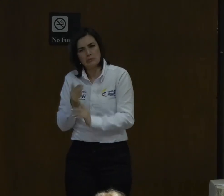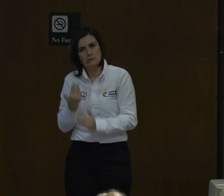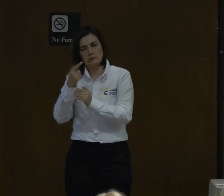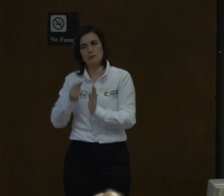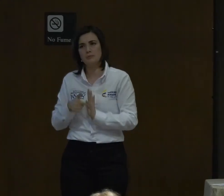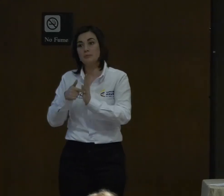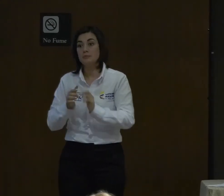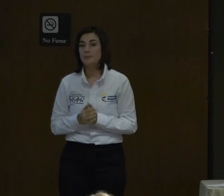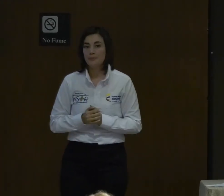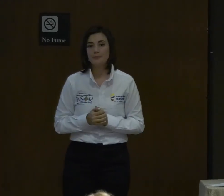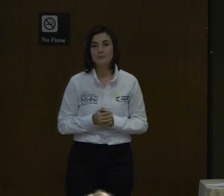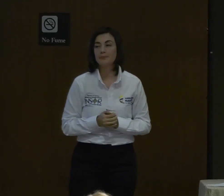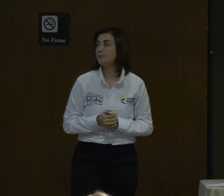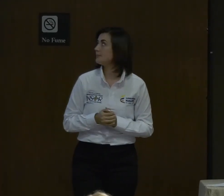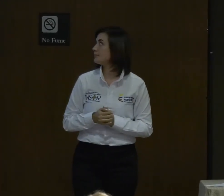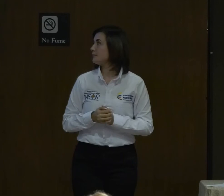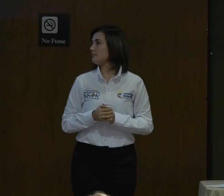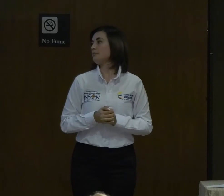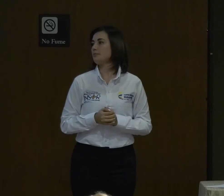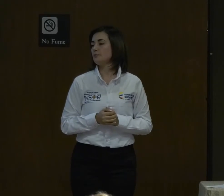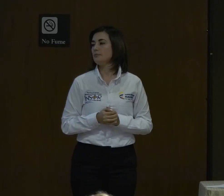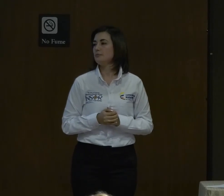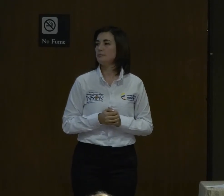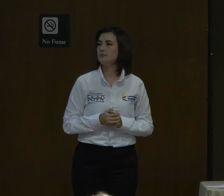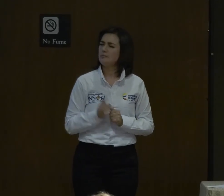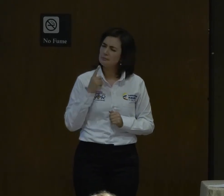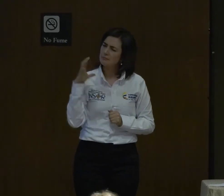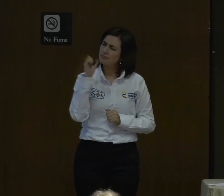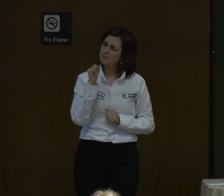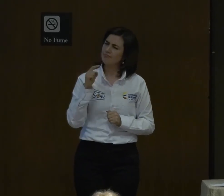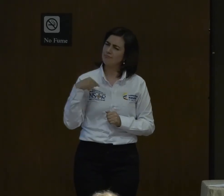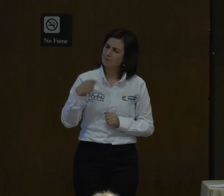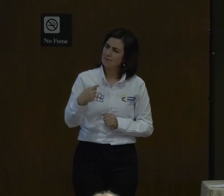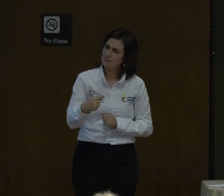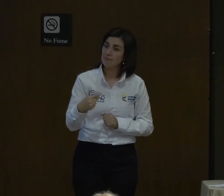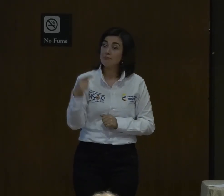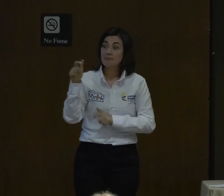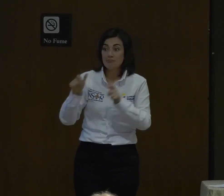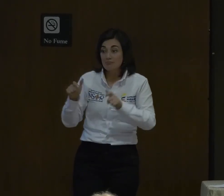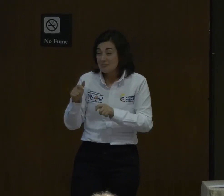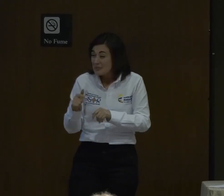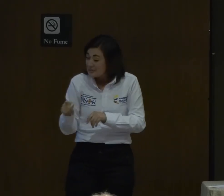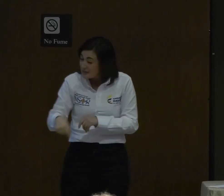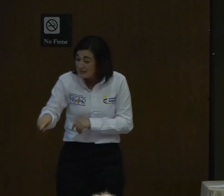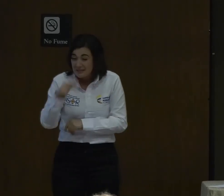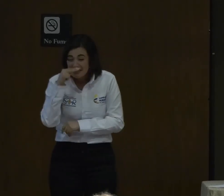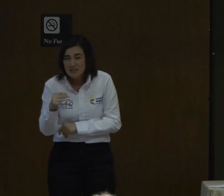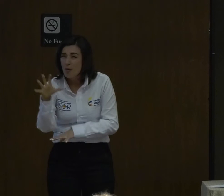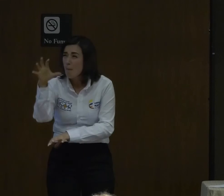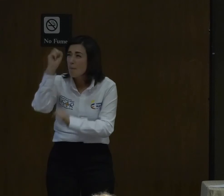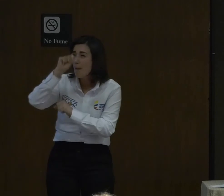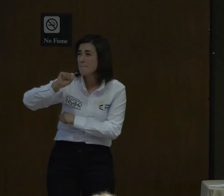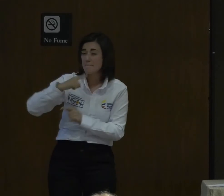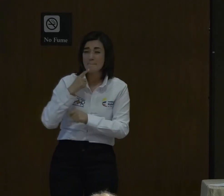es que el aprendizaje, bueno, es algo que se demuestra una y otra vez, que el aprendizaje temprano de una lengua ayuda